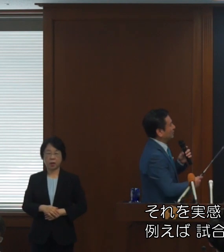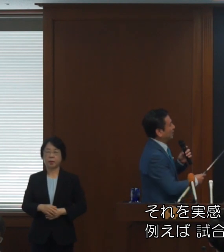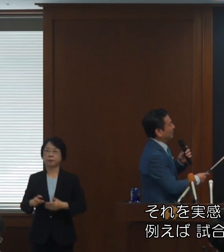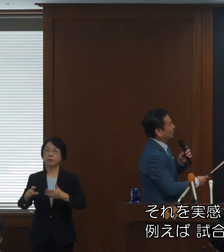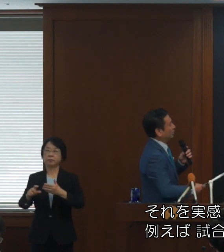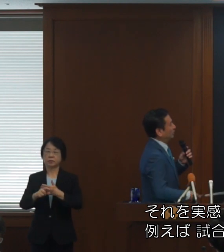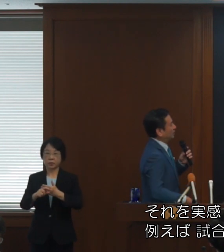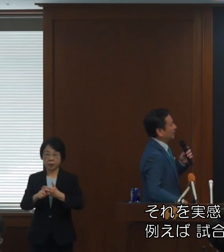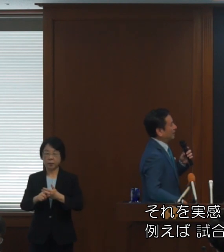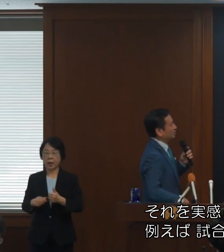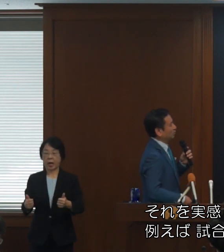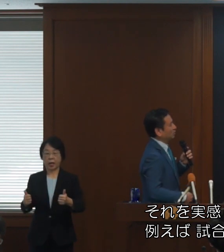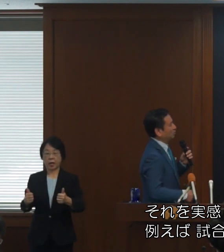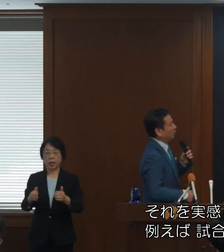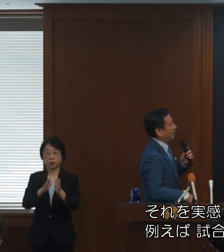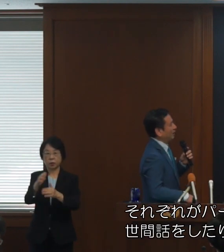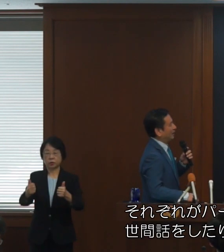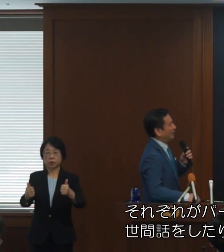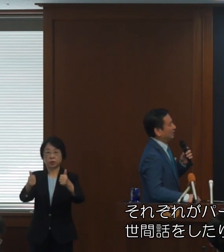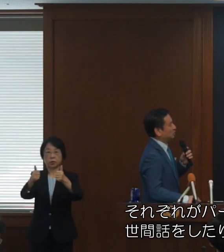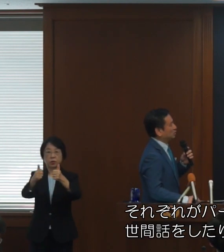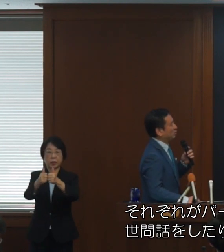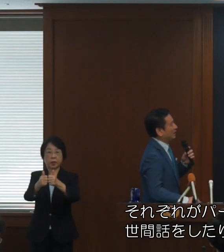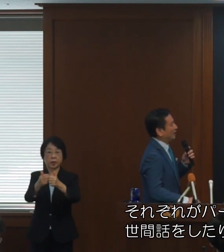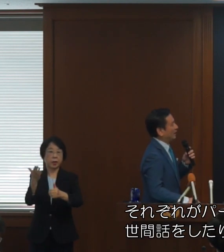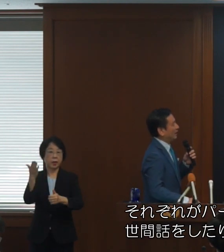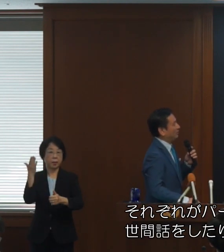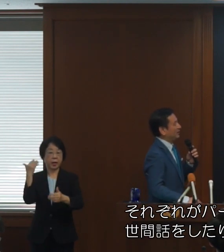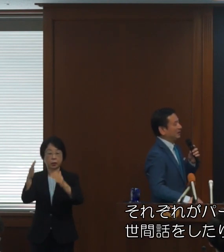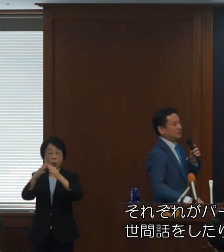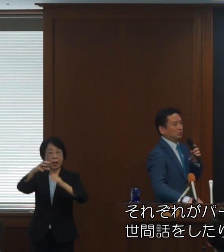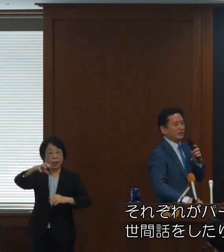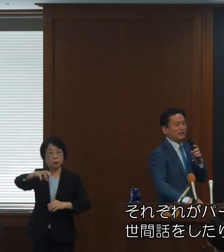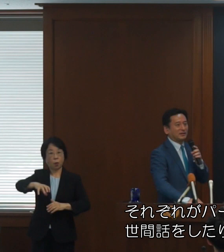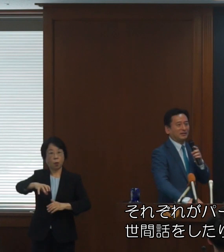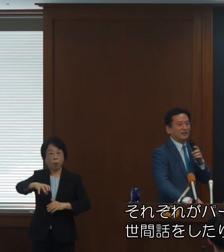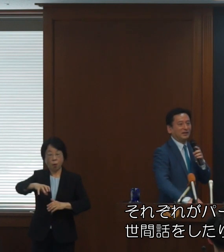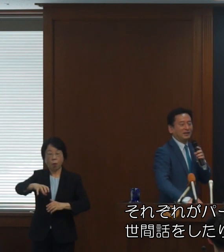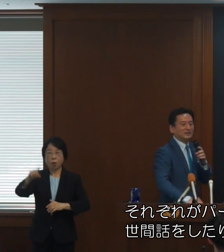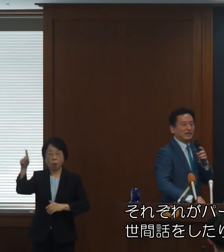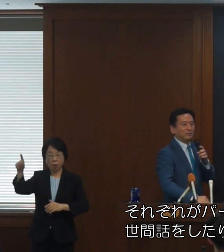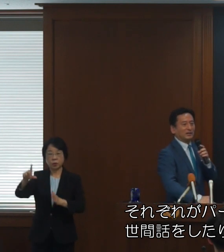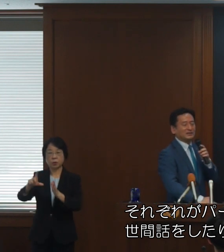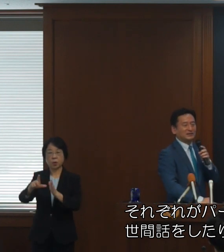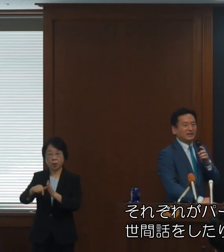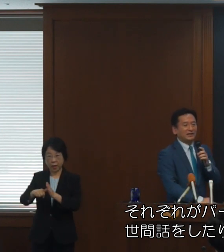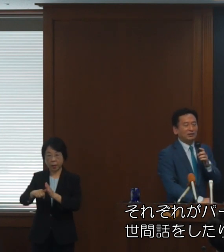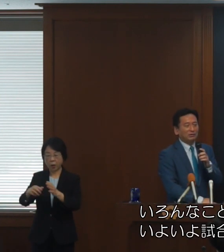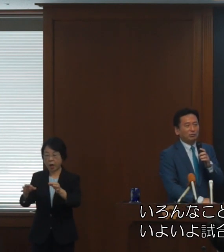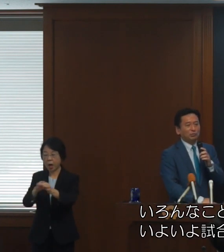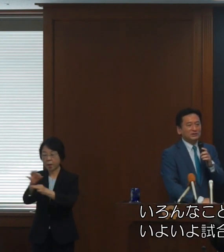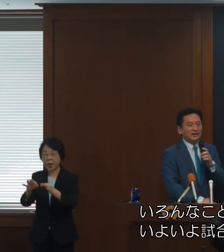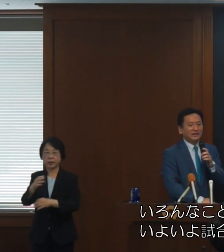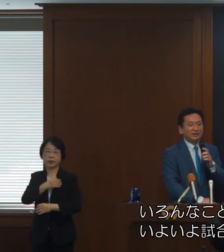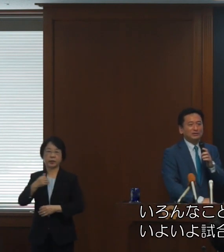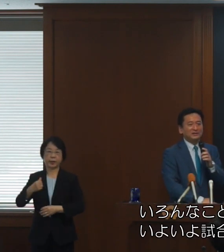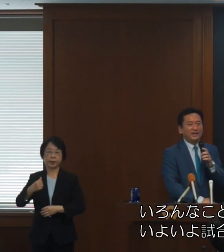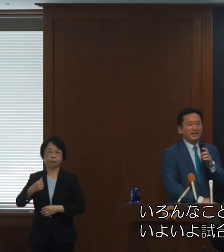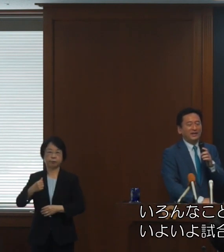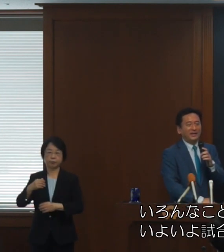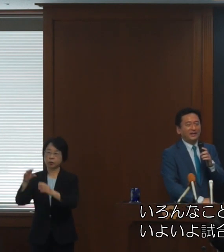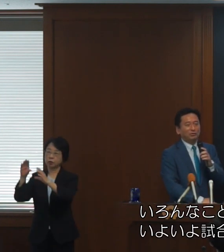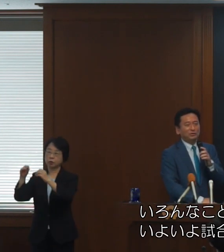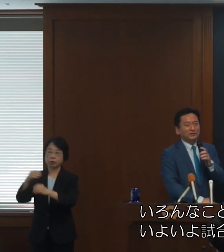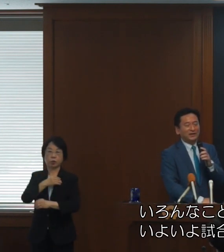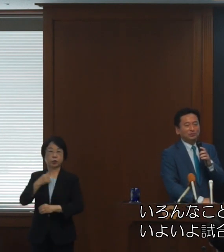試合前の会場っていうのはそれぞれがパーティーや商談だったり制限話したりいろんなことをしながら